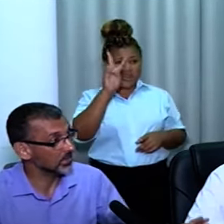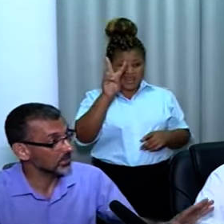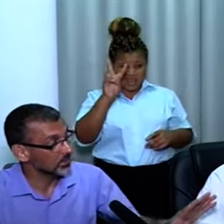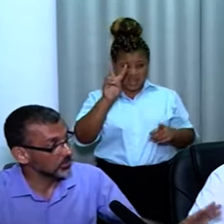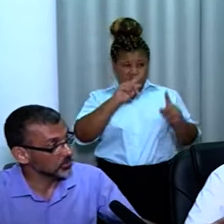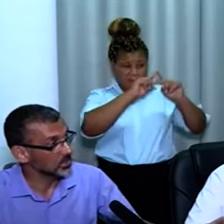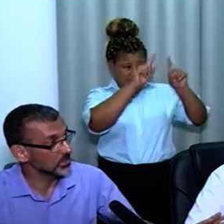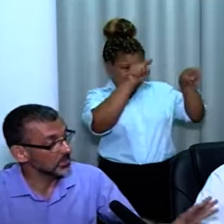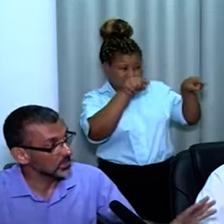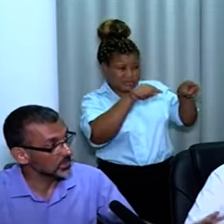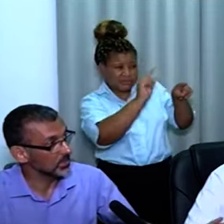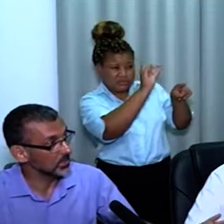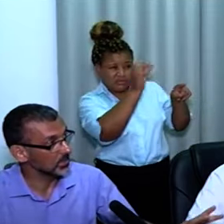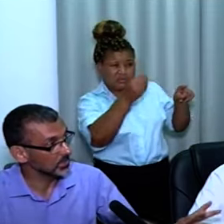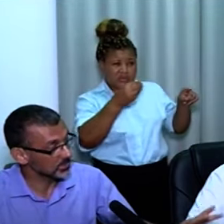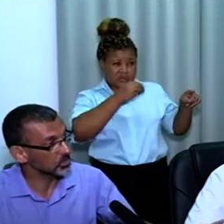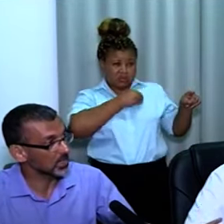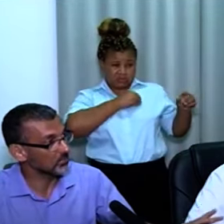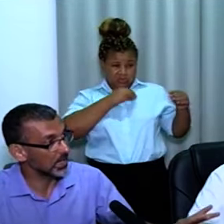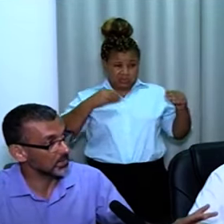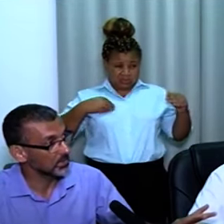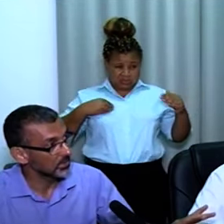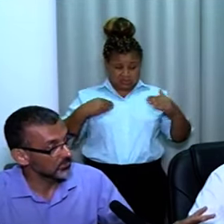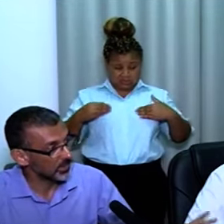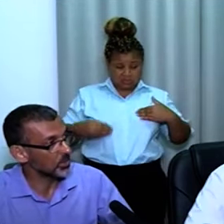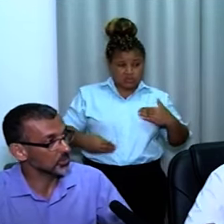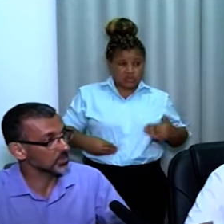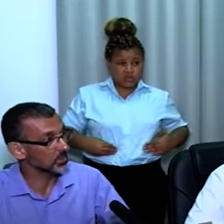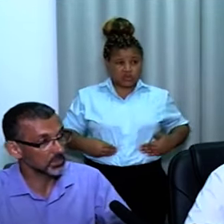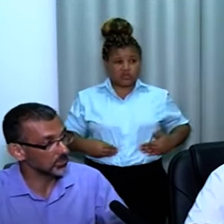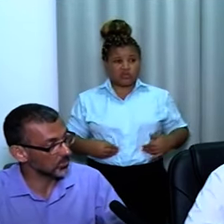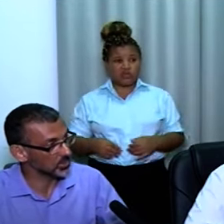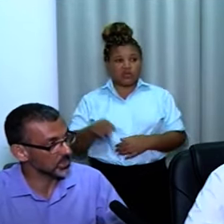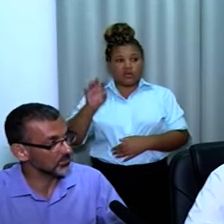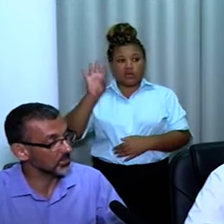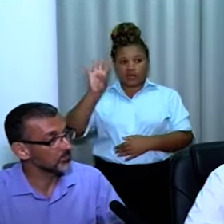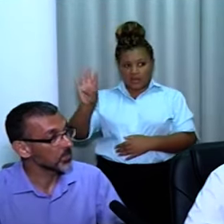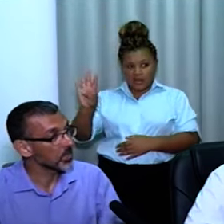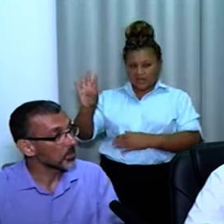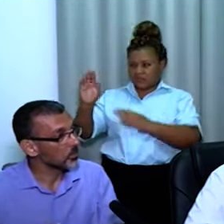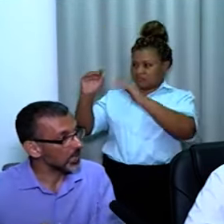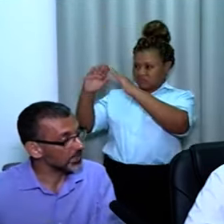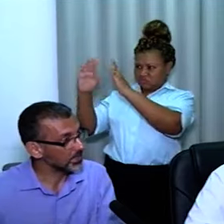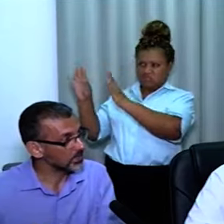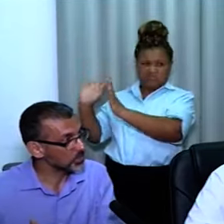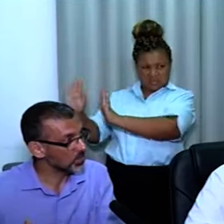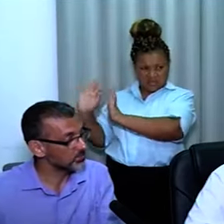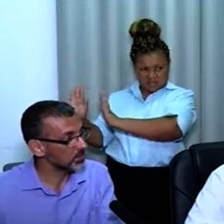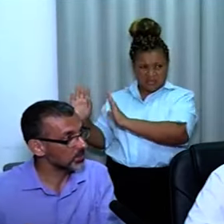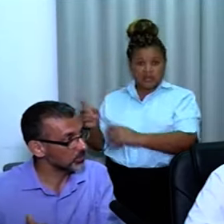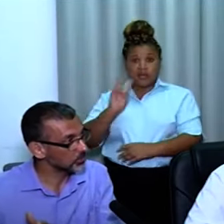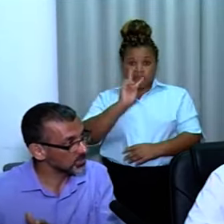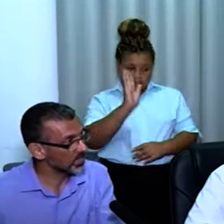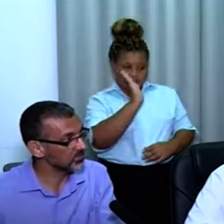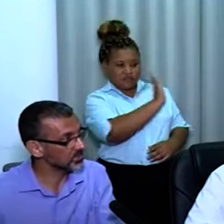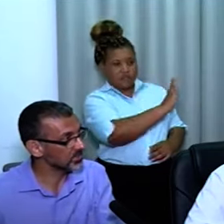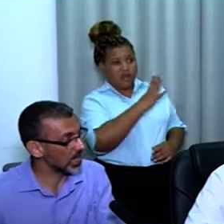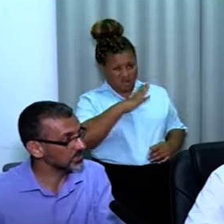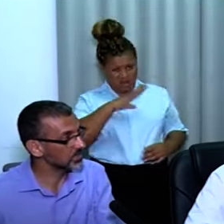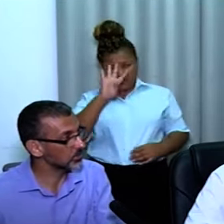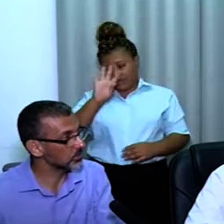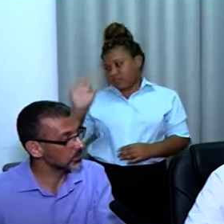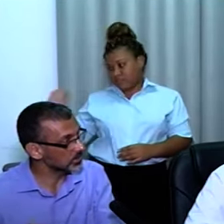4 aussi qui le stand-by Family Hospital qui nous va servir. Nous parlons de disrupt nos